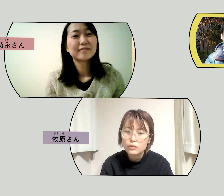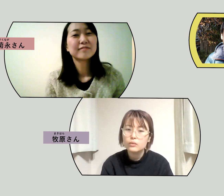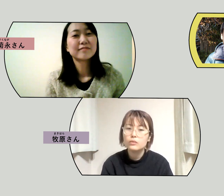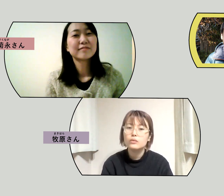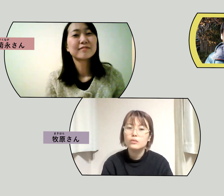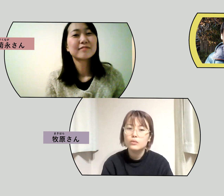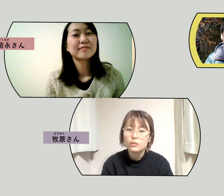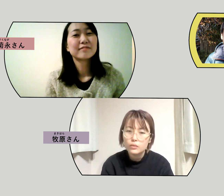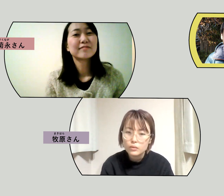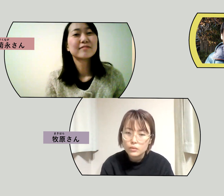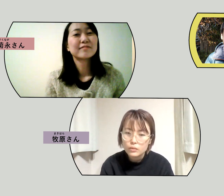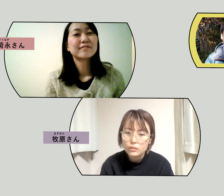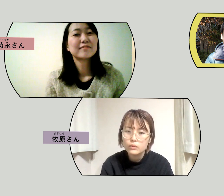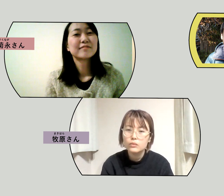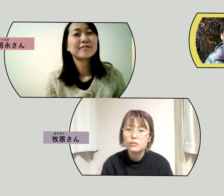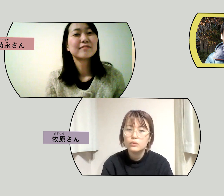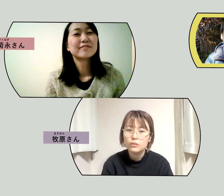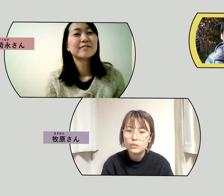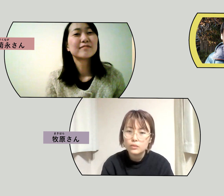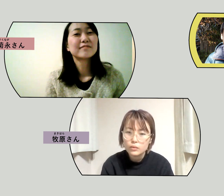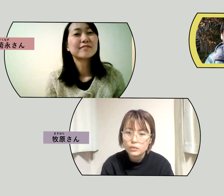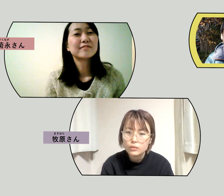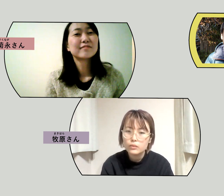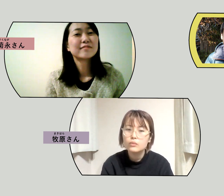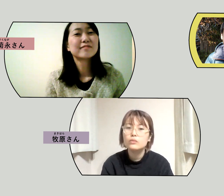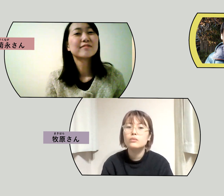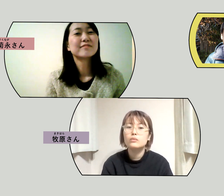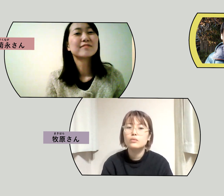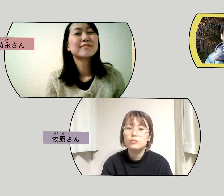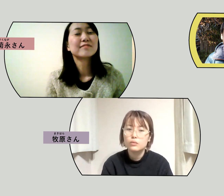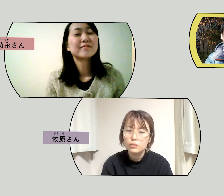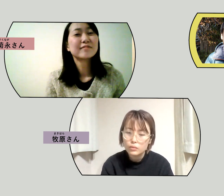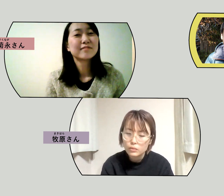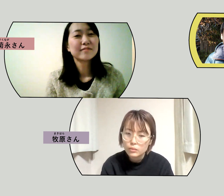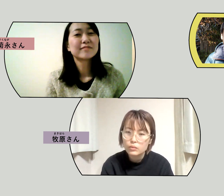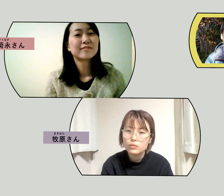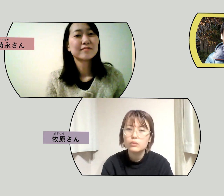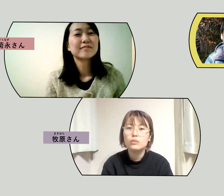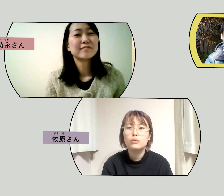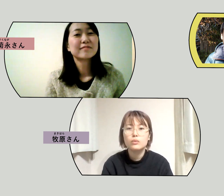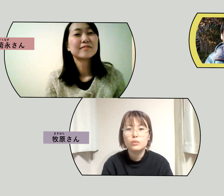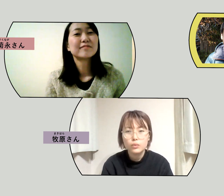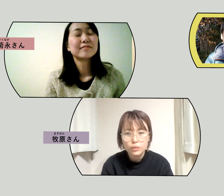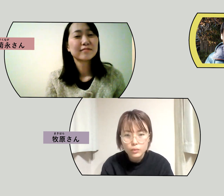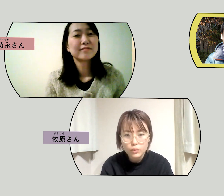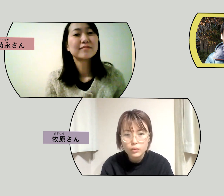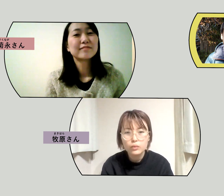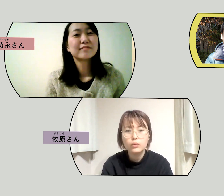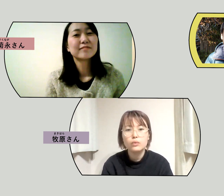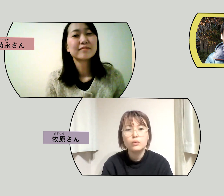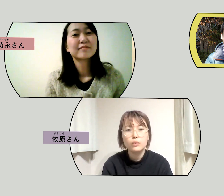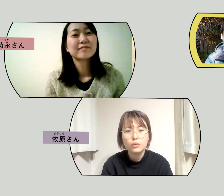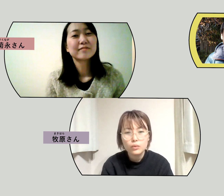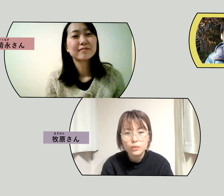現れたしか書かずにあの書くことを頑頑張るというか結構自分が焦点を出て書くのは